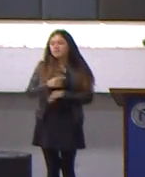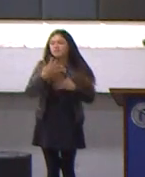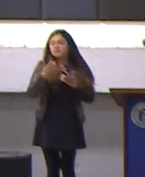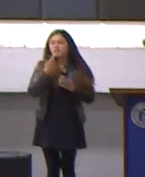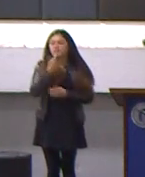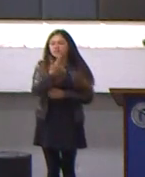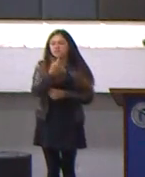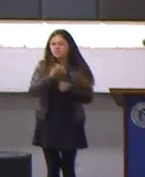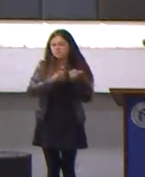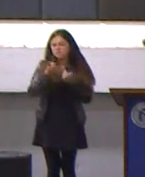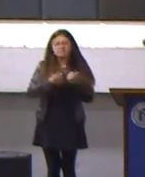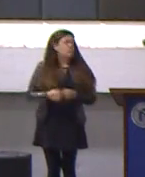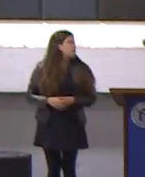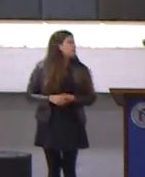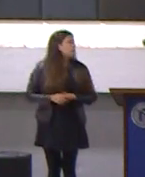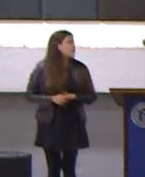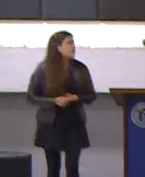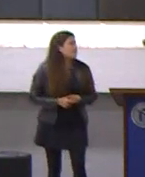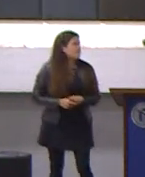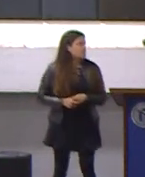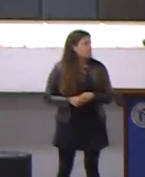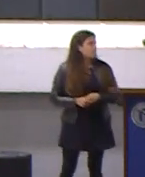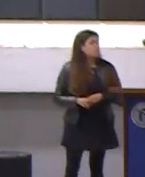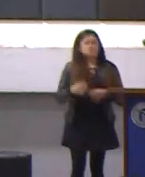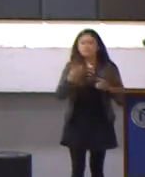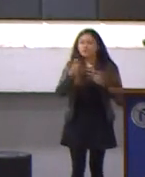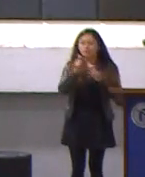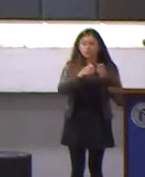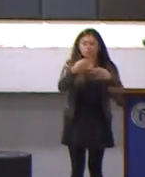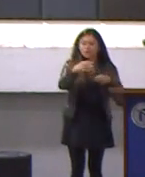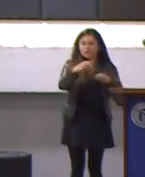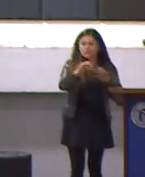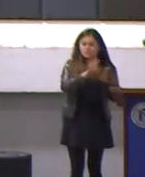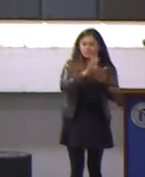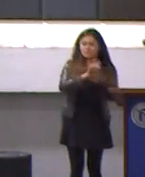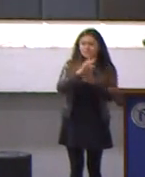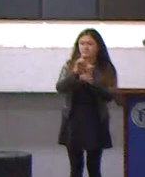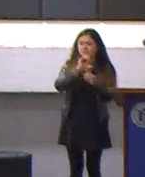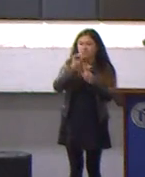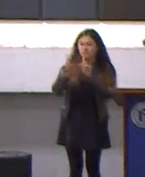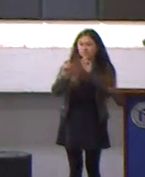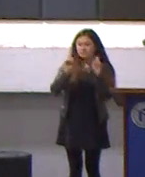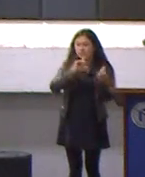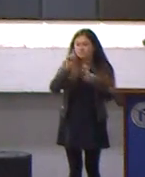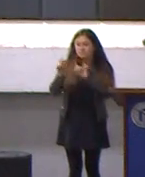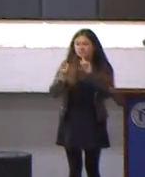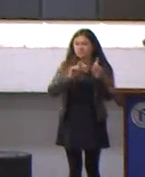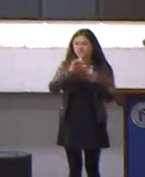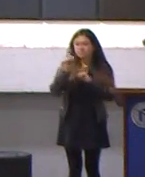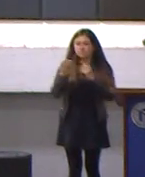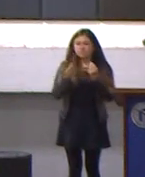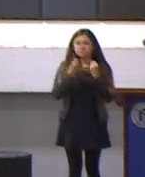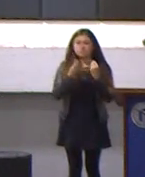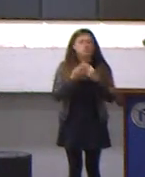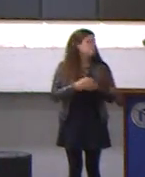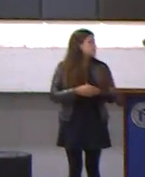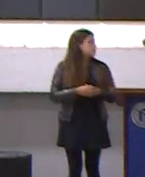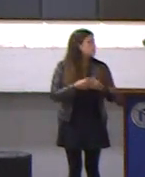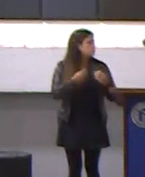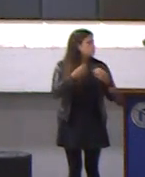quiero decirles que llegaron muchas preguntas y un poco por el tiempo pues no podemos